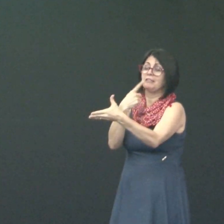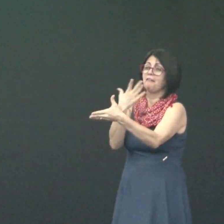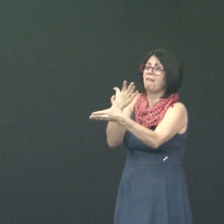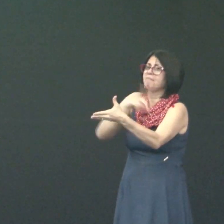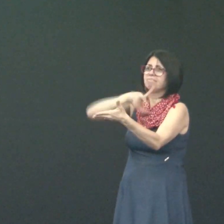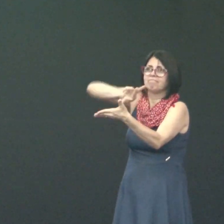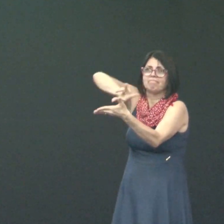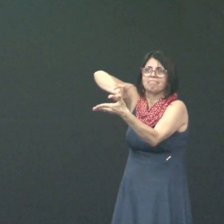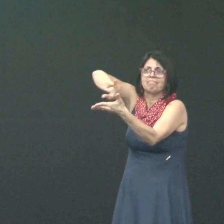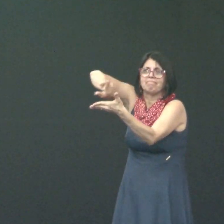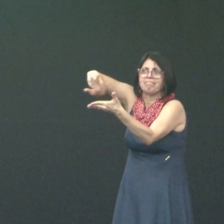sinal.